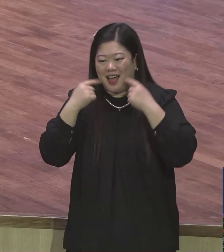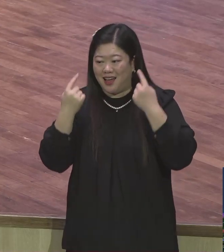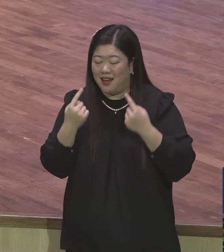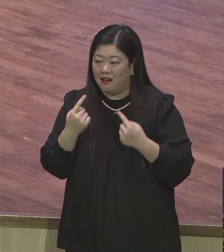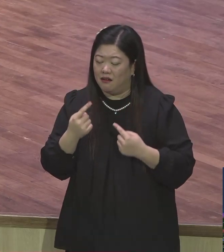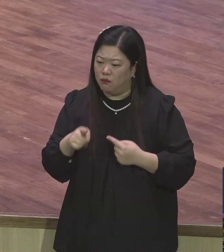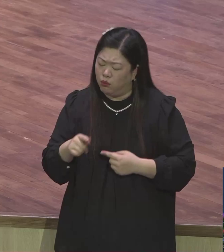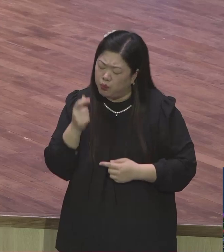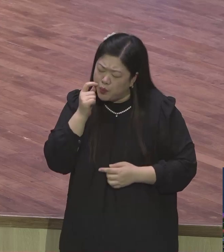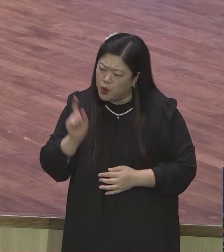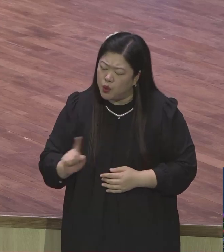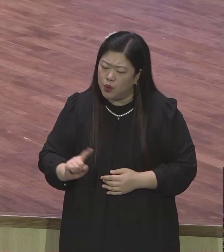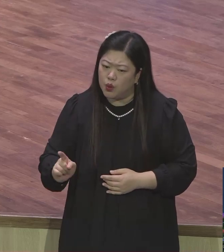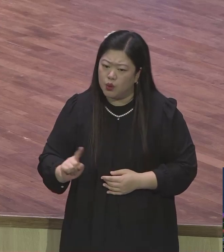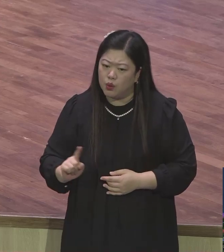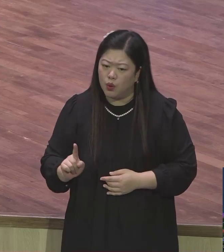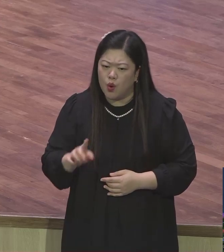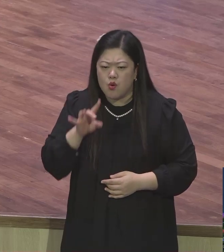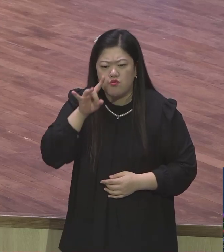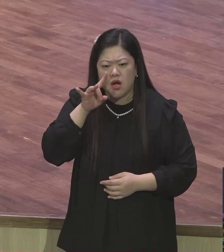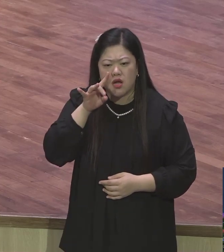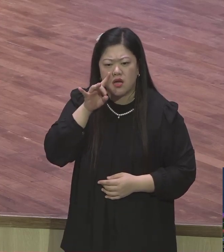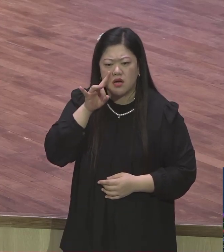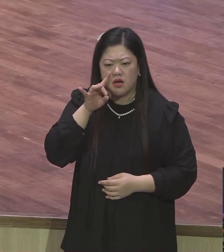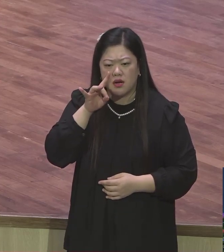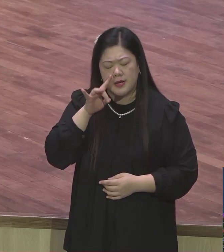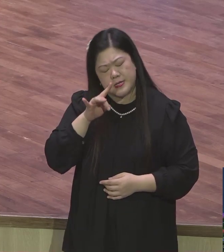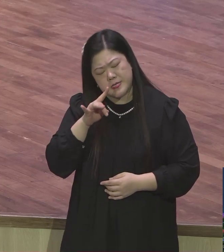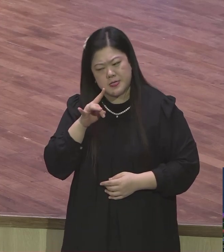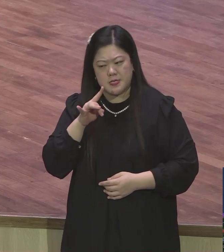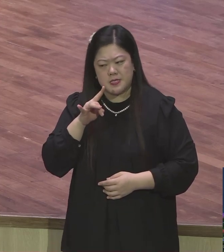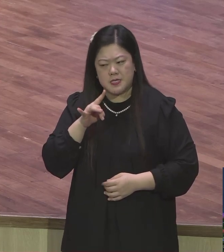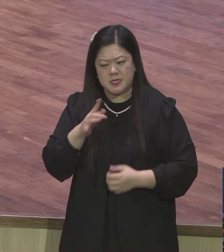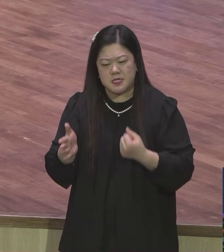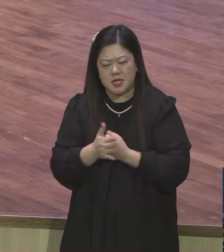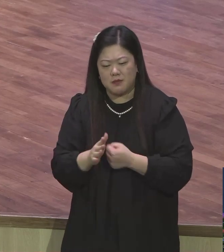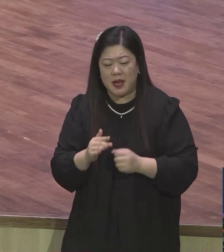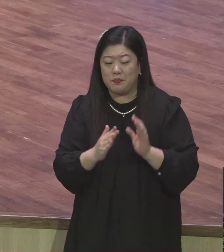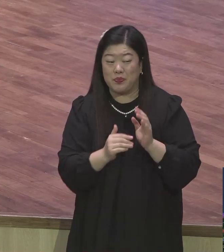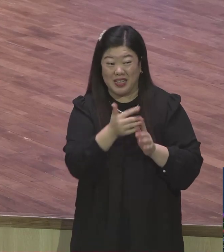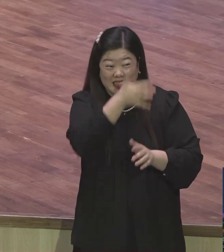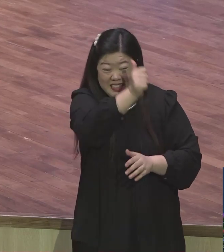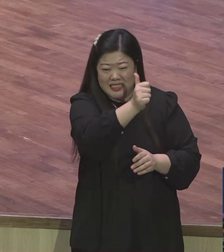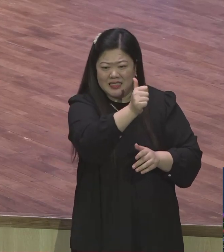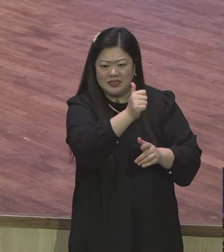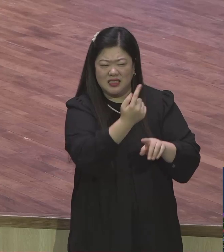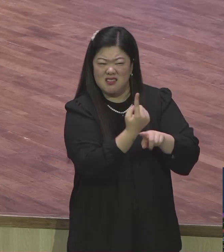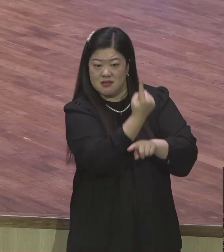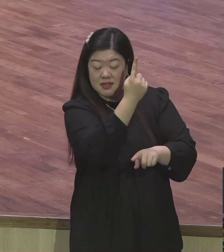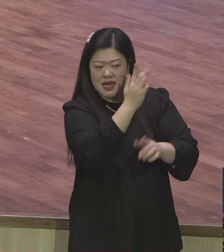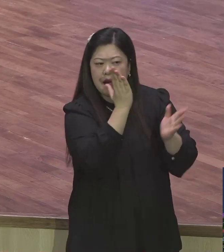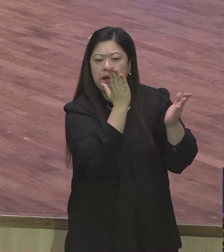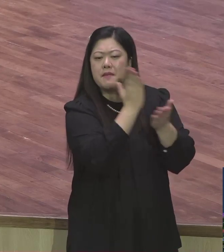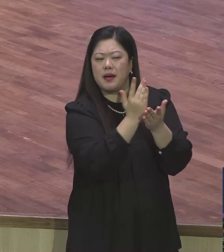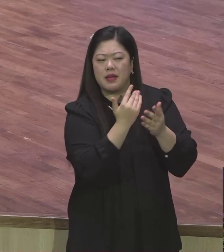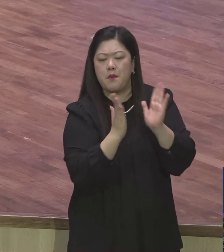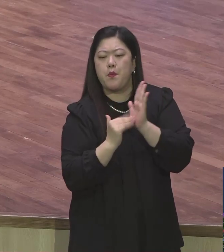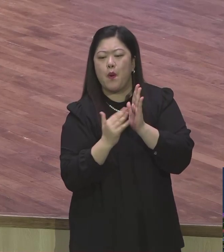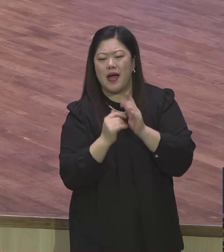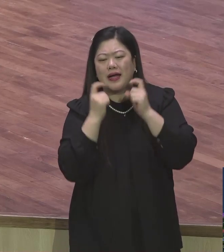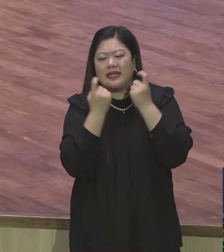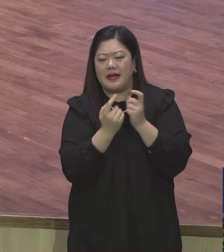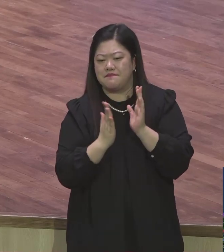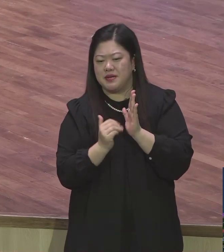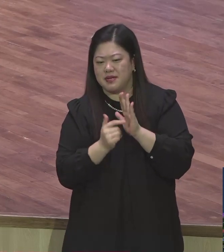저게? 고민하다가 비밀리에 기독교인들과 접촉해서 복음을 듣고 예수